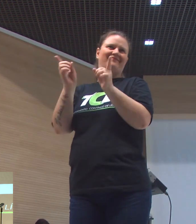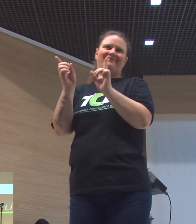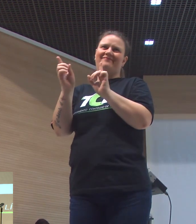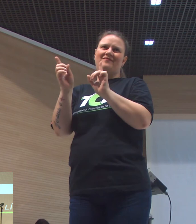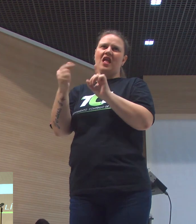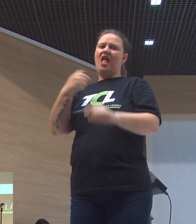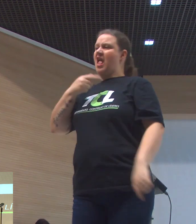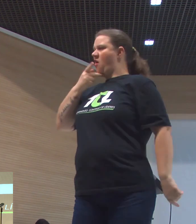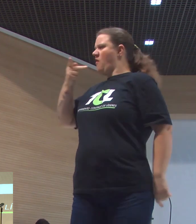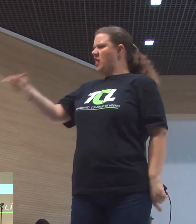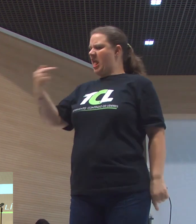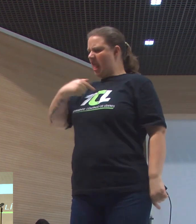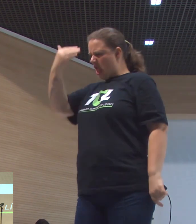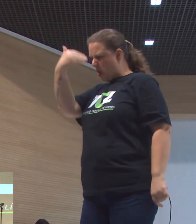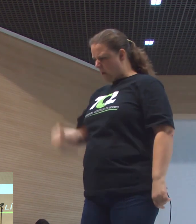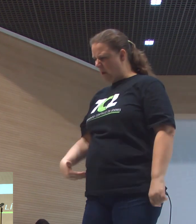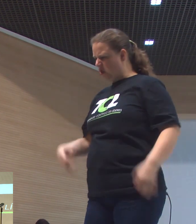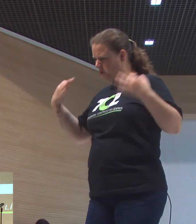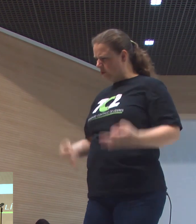eu falei, eu sou justo, eu chamei.